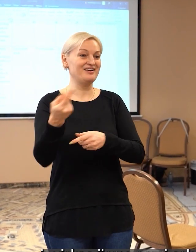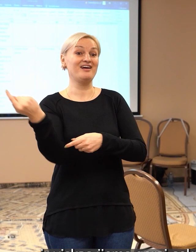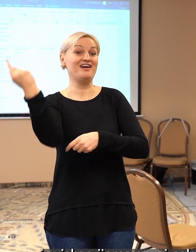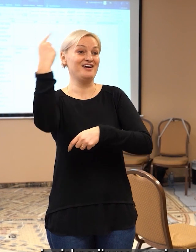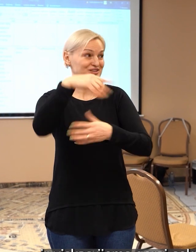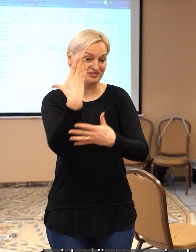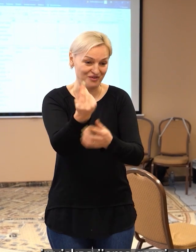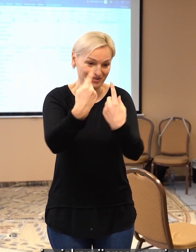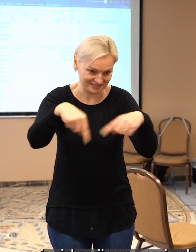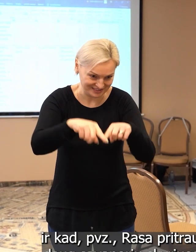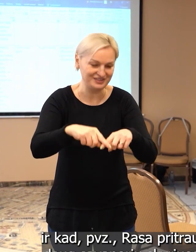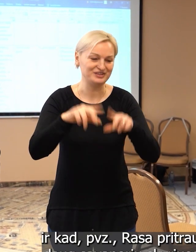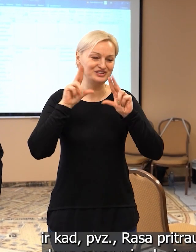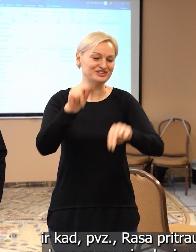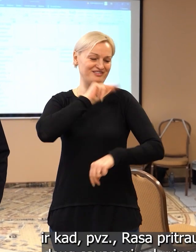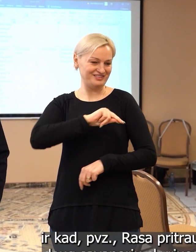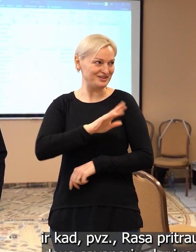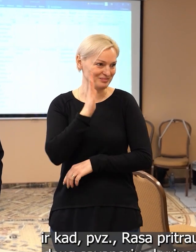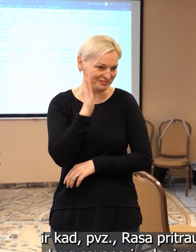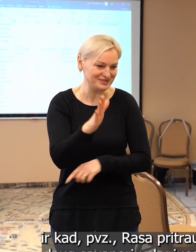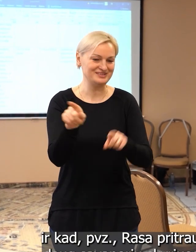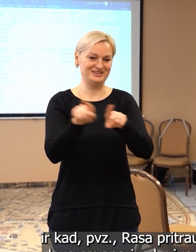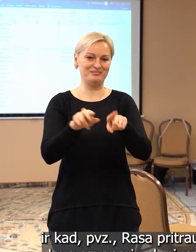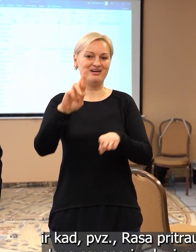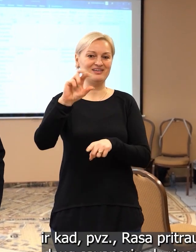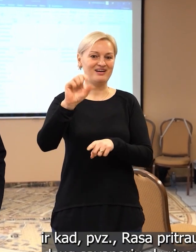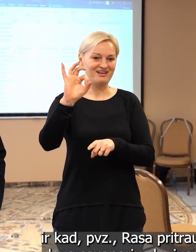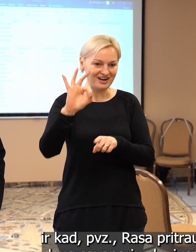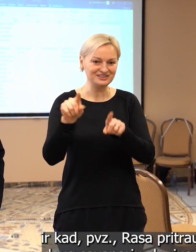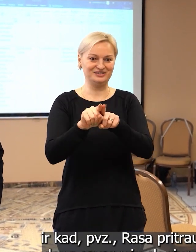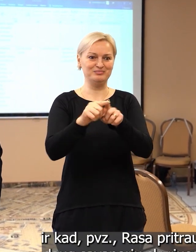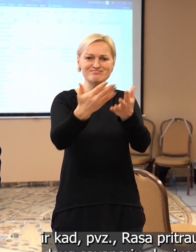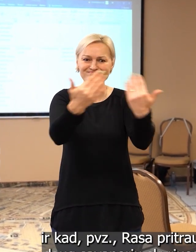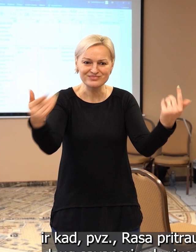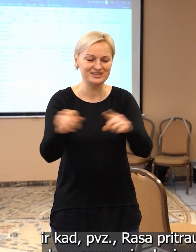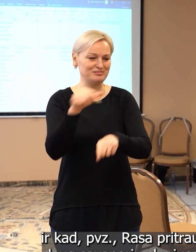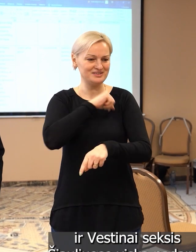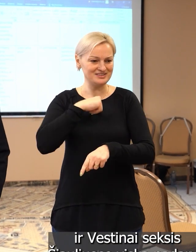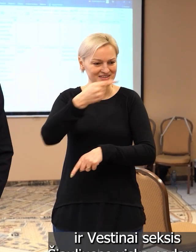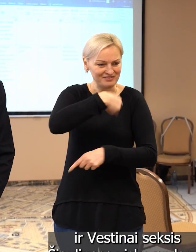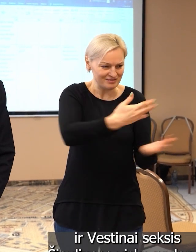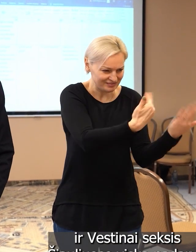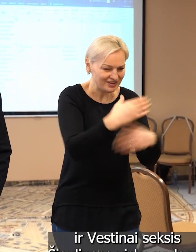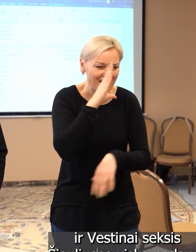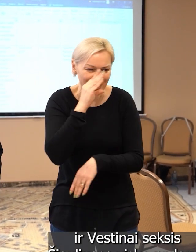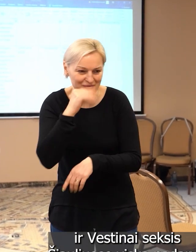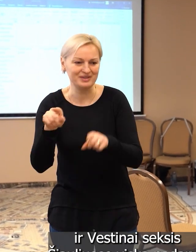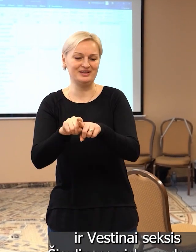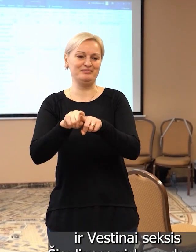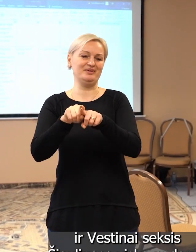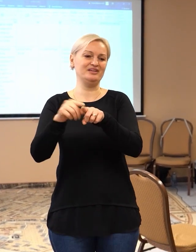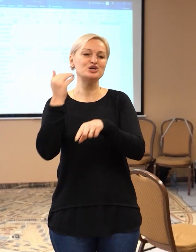ir jiems labai viskas seksis ir tikrai pritrauks, kad ir esą pritrauks ir savo norį daug pritrauks ir skiriuose parvažiavę, tas vis tinai seksis